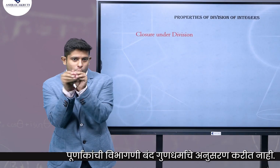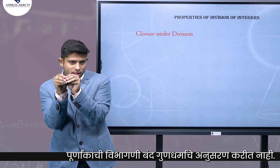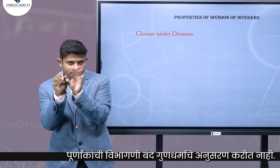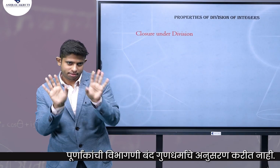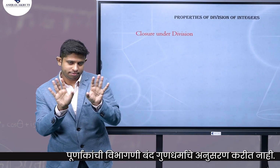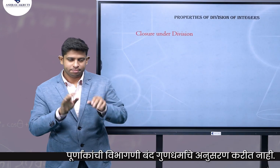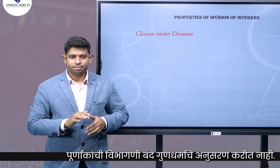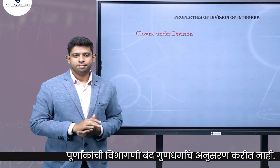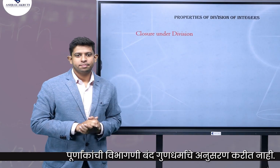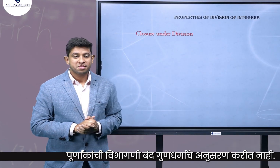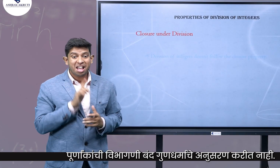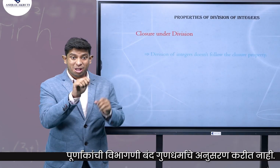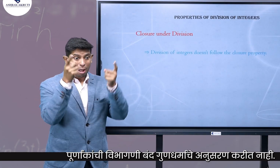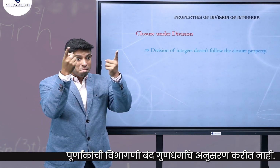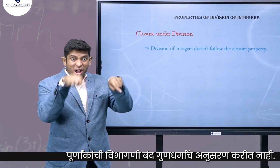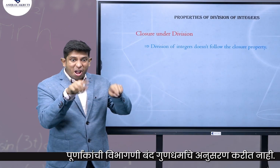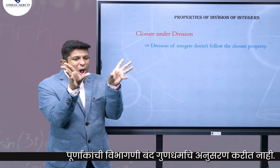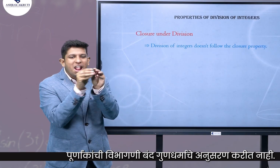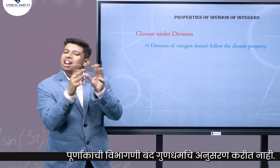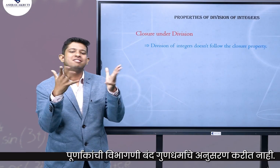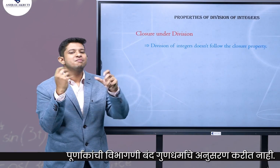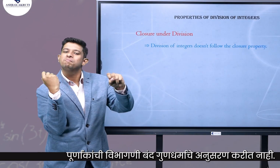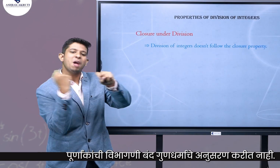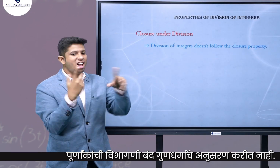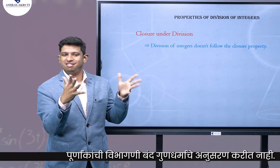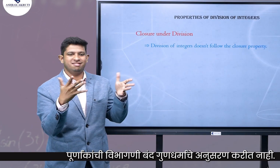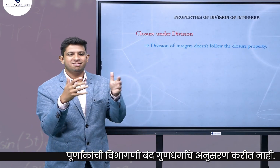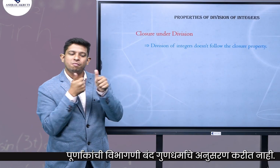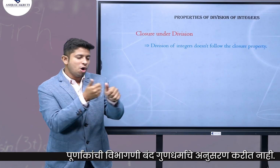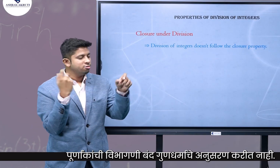पूर्णांकांची विभागणी बंद गुणधर्मांचे अनुसरण करत नाही.